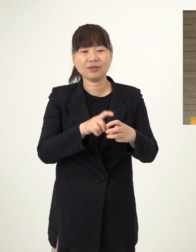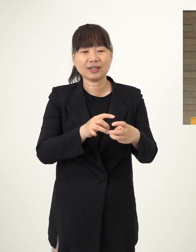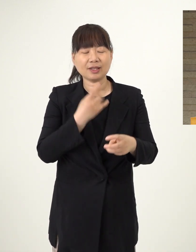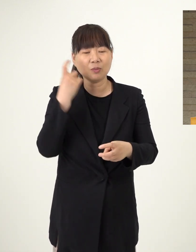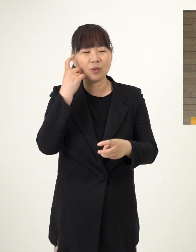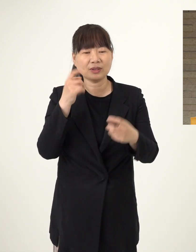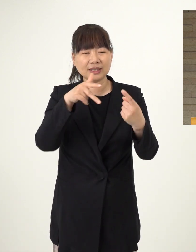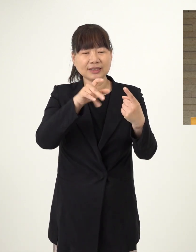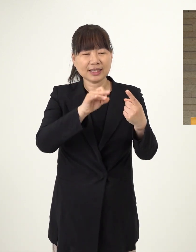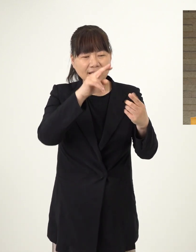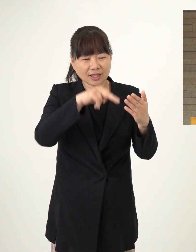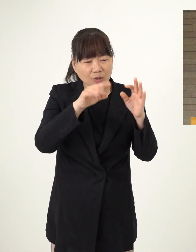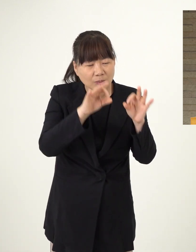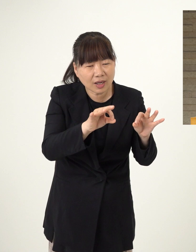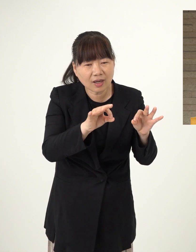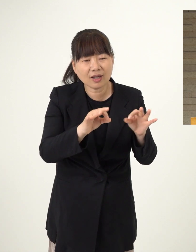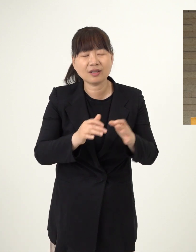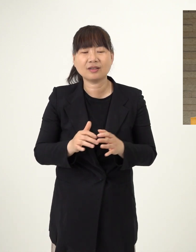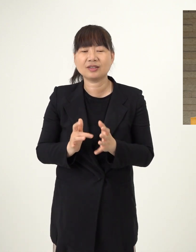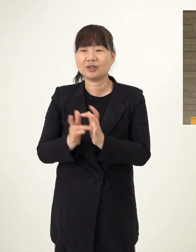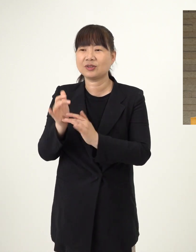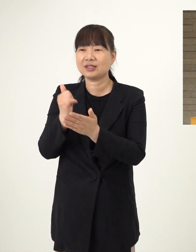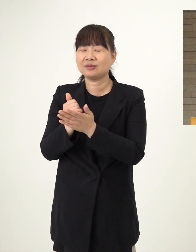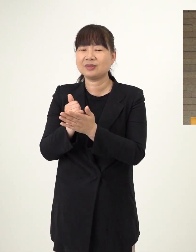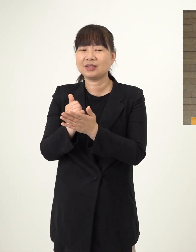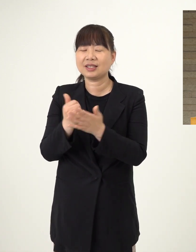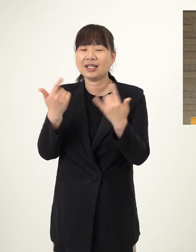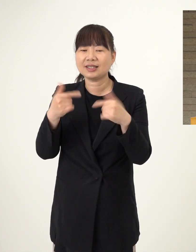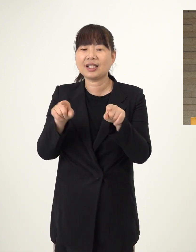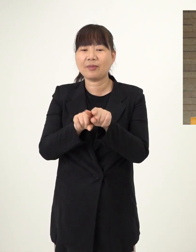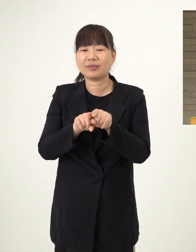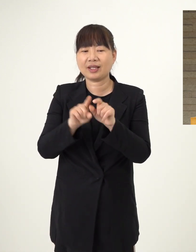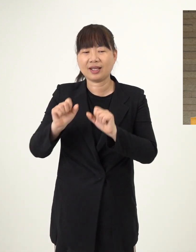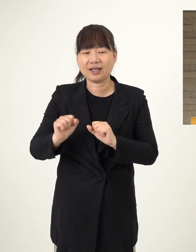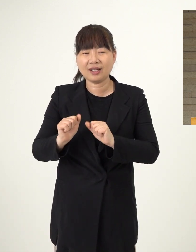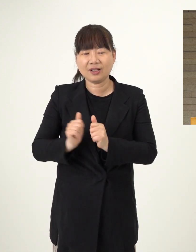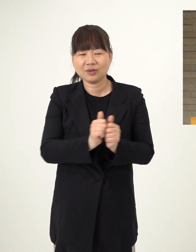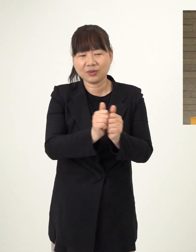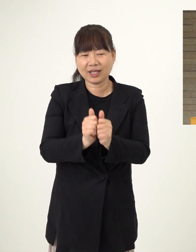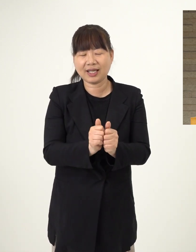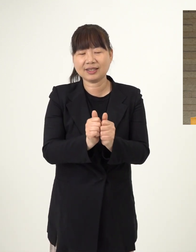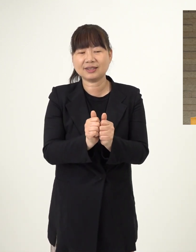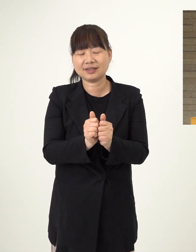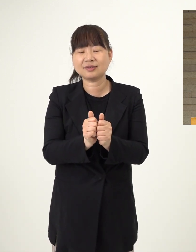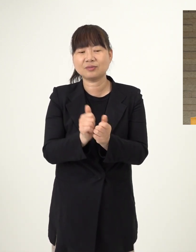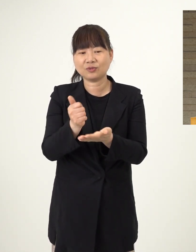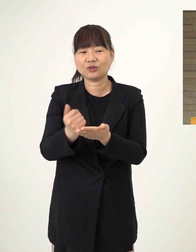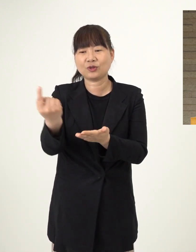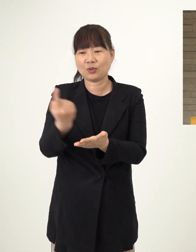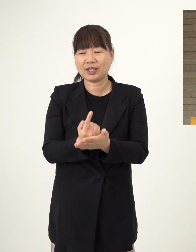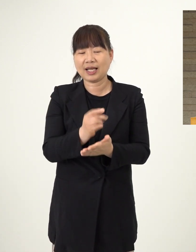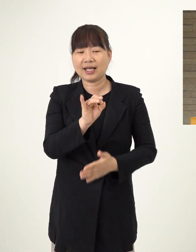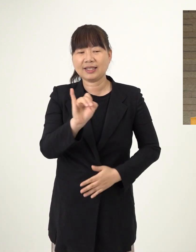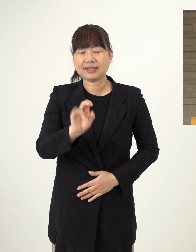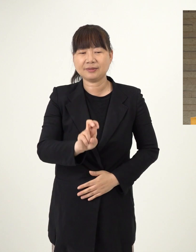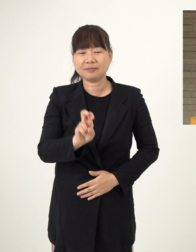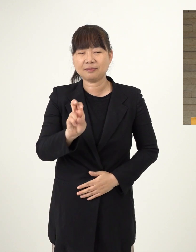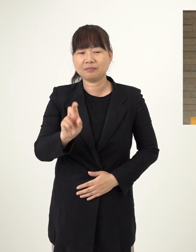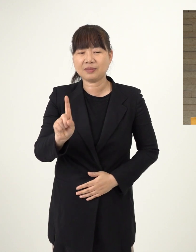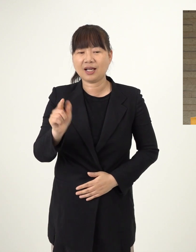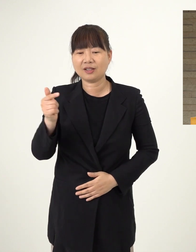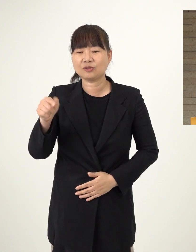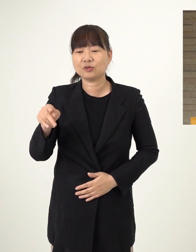보면 예수님이 뭘로 오시죠? 임마누엘로 오세요. 임마누엘이라는 게 뭐예요? 우리와 함께 하신다. 예수님 마태복음 28장이